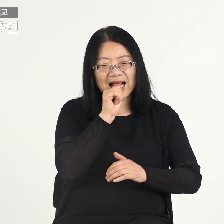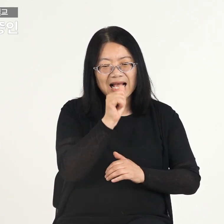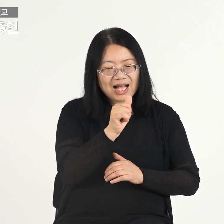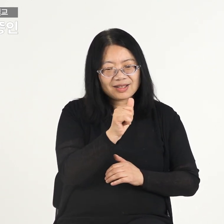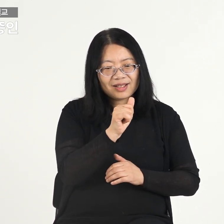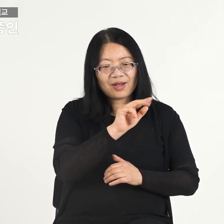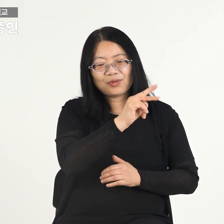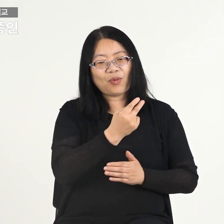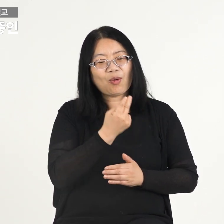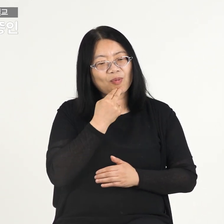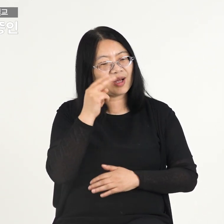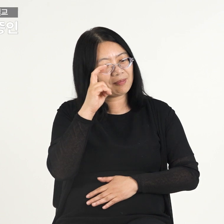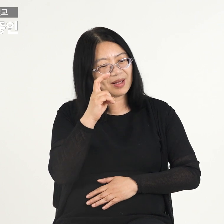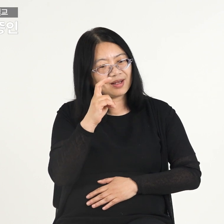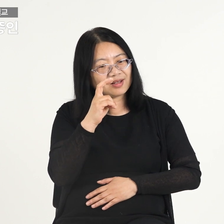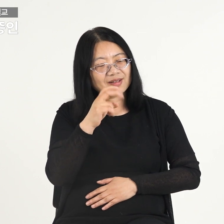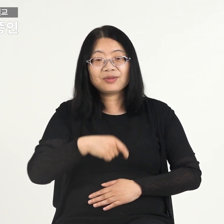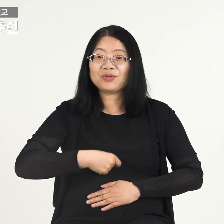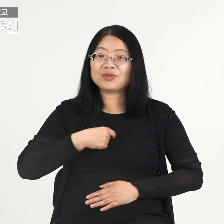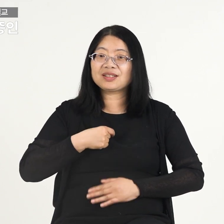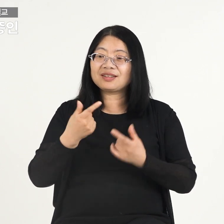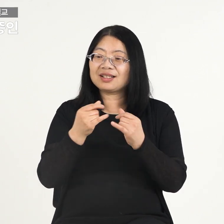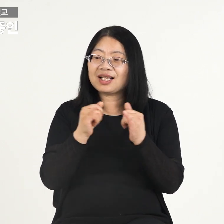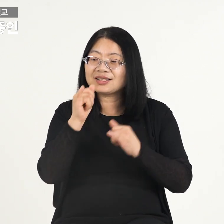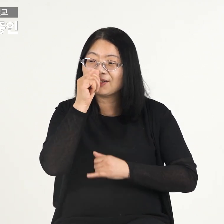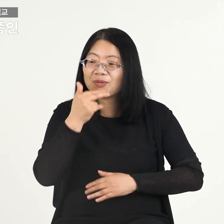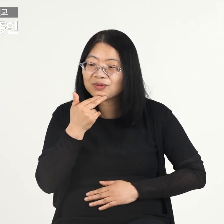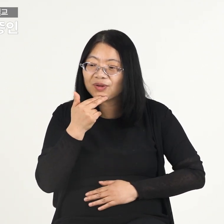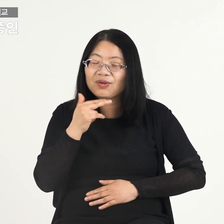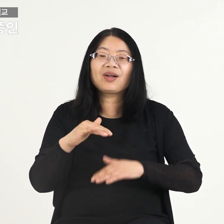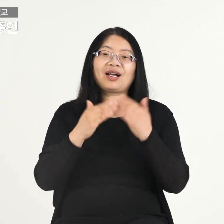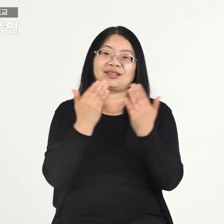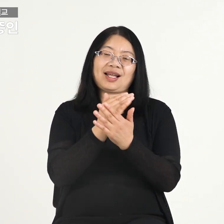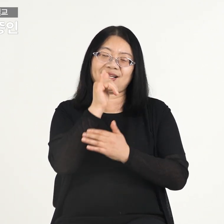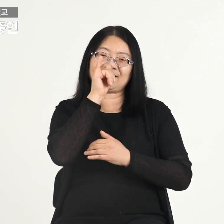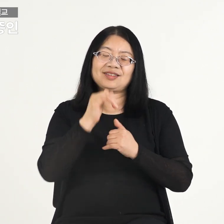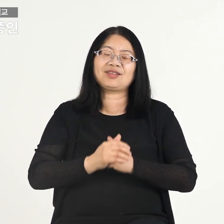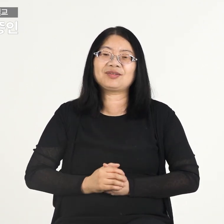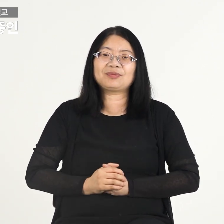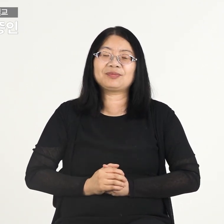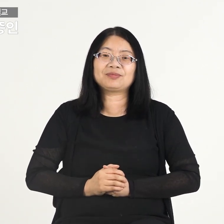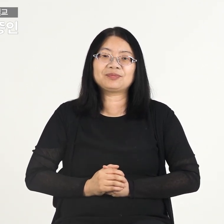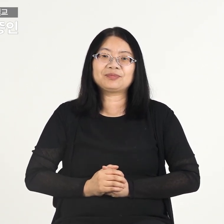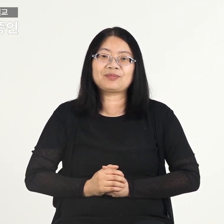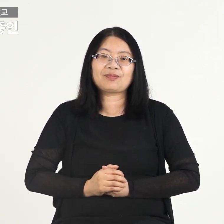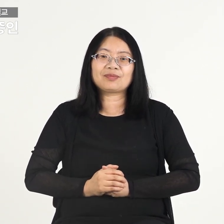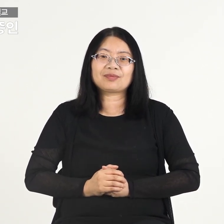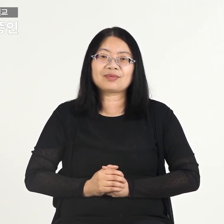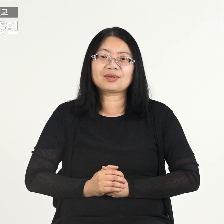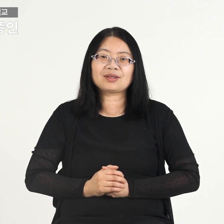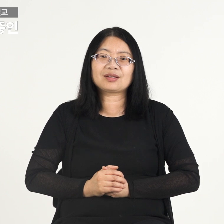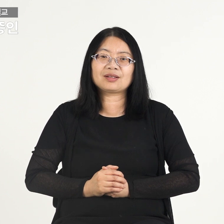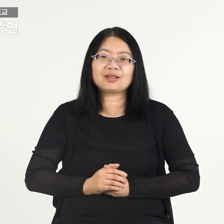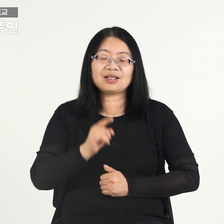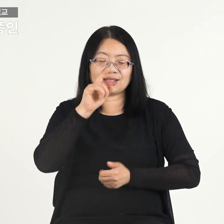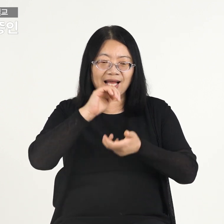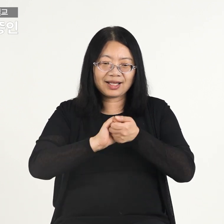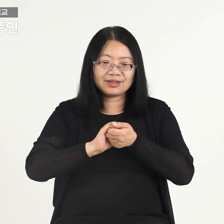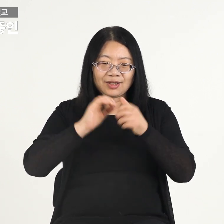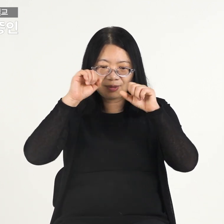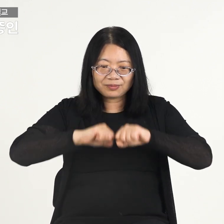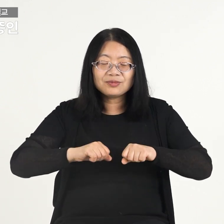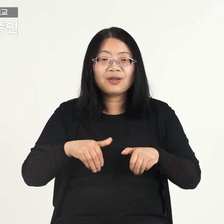솔직히 그런 사람 있어요, 없어요? 다 있단 말이에요. 그 한계를 무너뜨려야